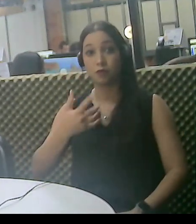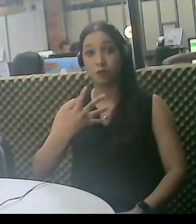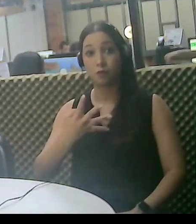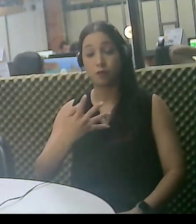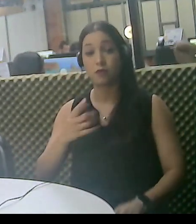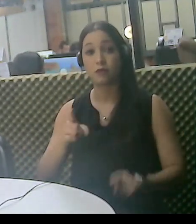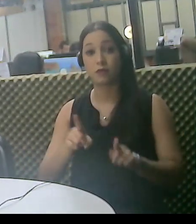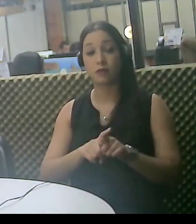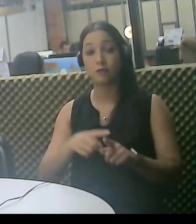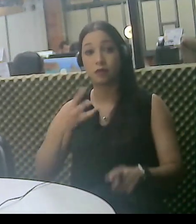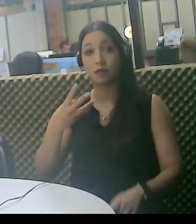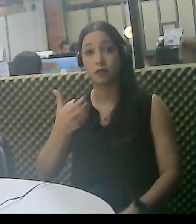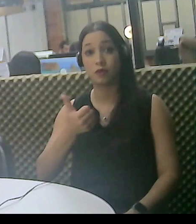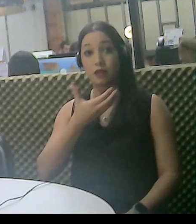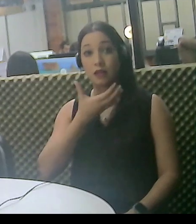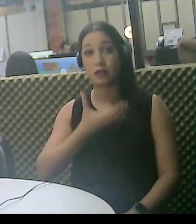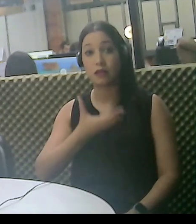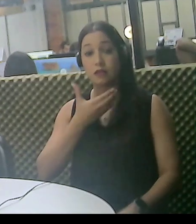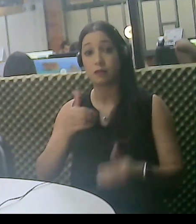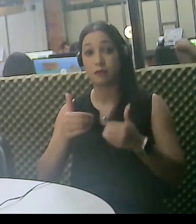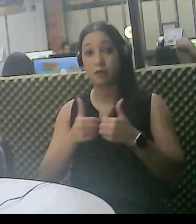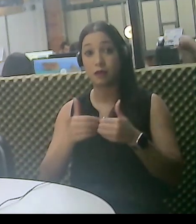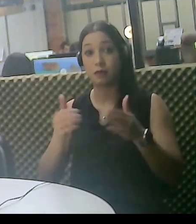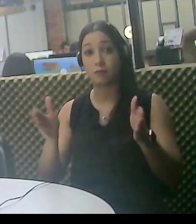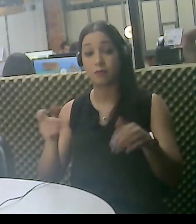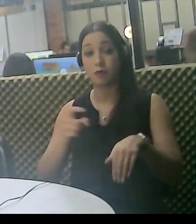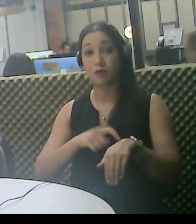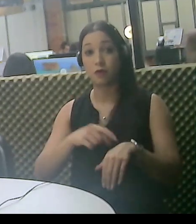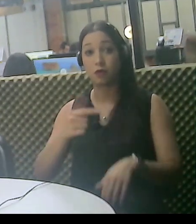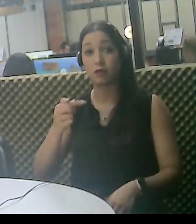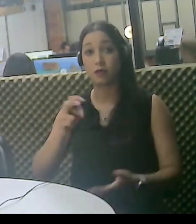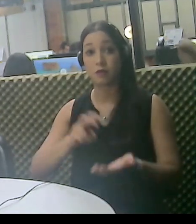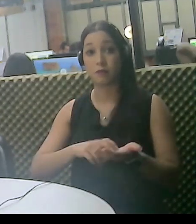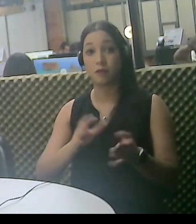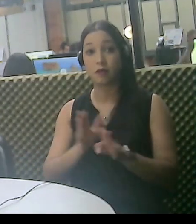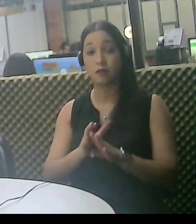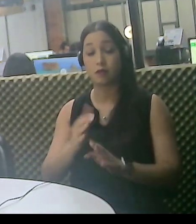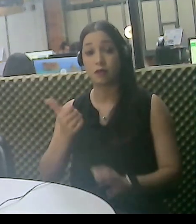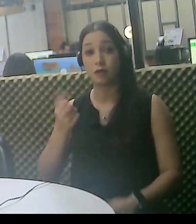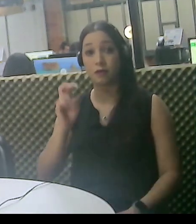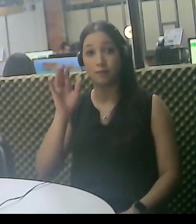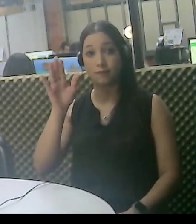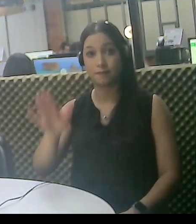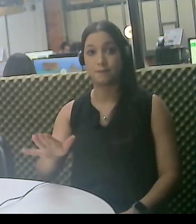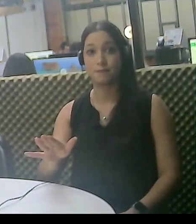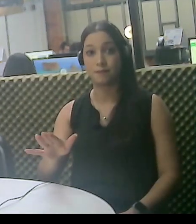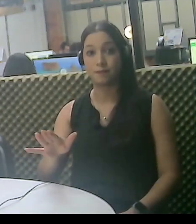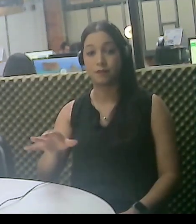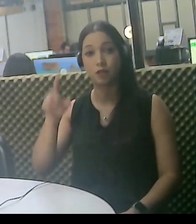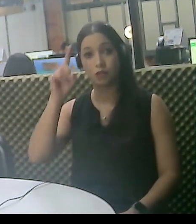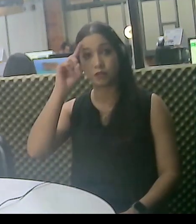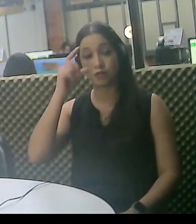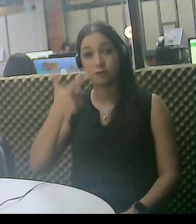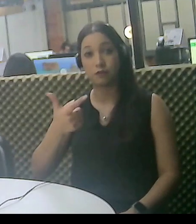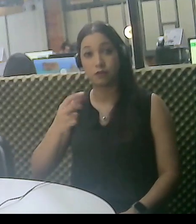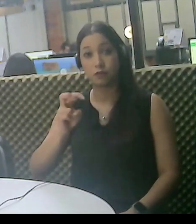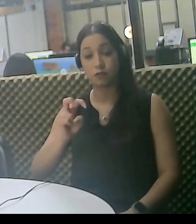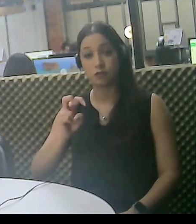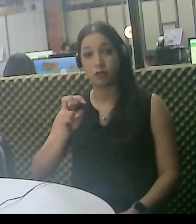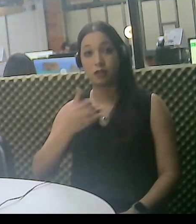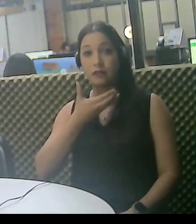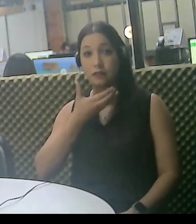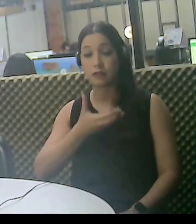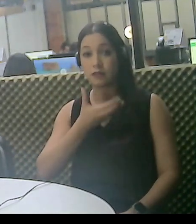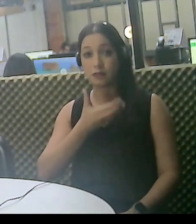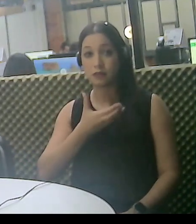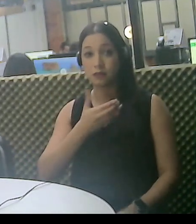de dezembro, os locais estarão abertos das 7 da manhã até as 3 da tarde, enquanto nos dias 25 de